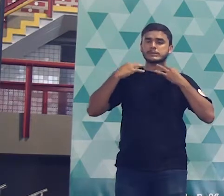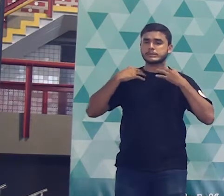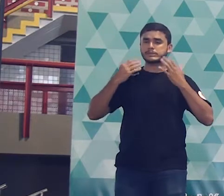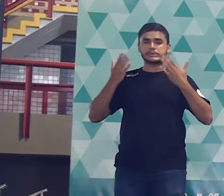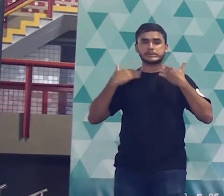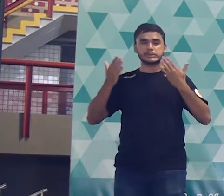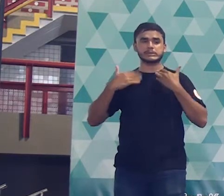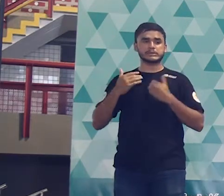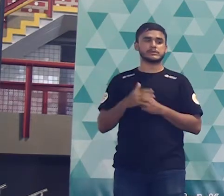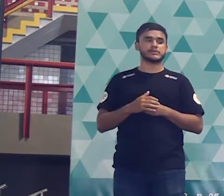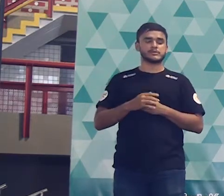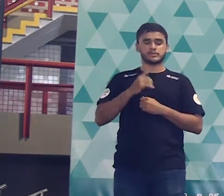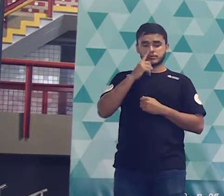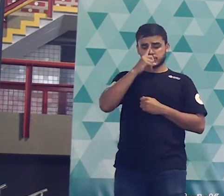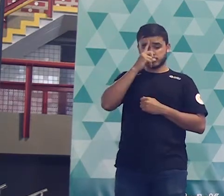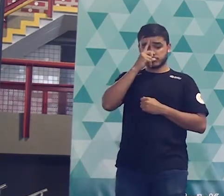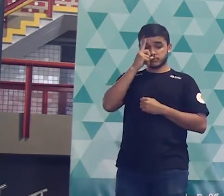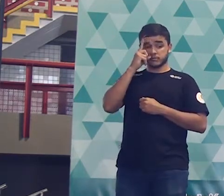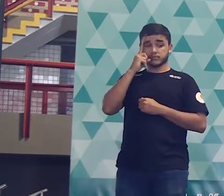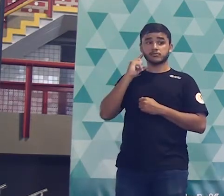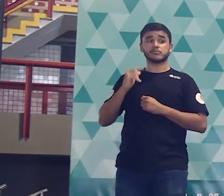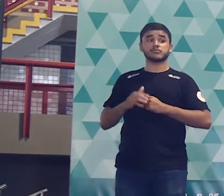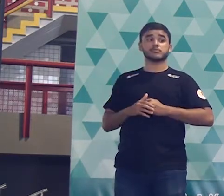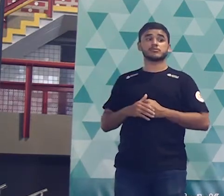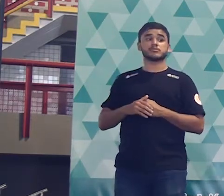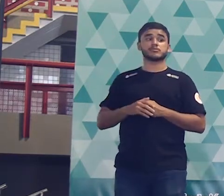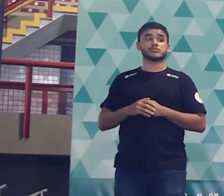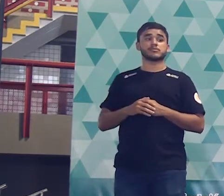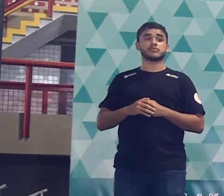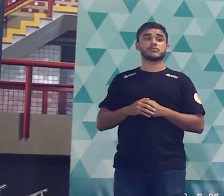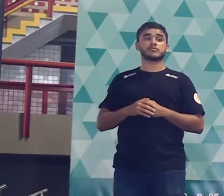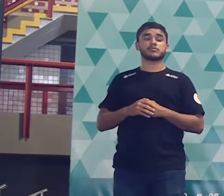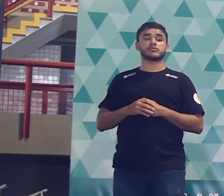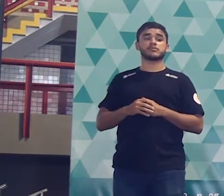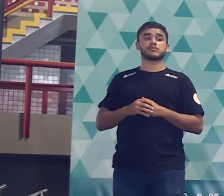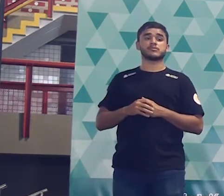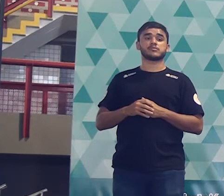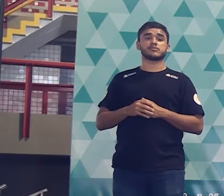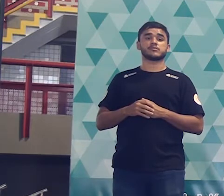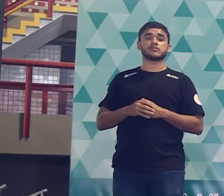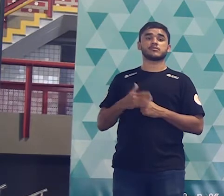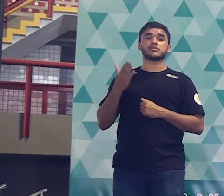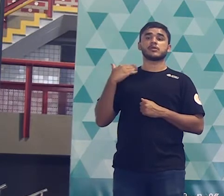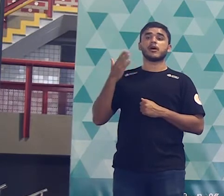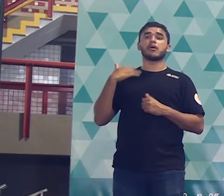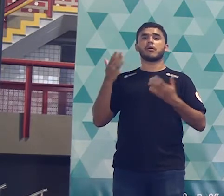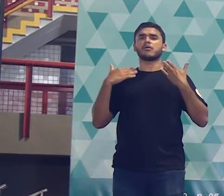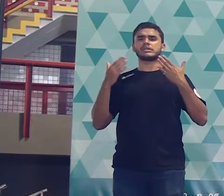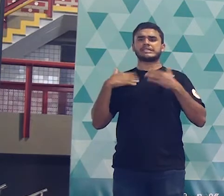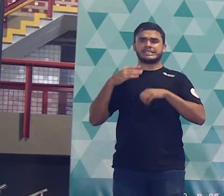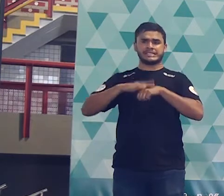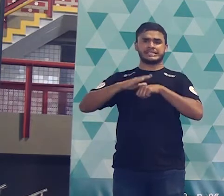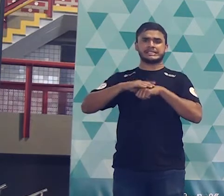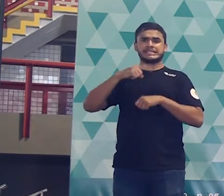ó. Peraí. O pessoal ali, ó, tava tudo assim, ó.